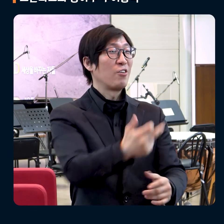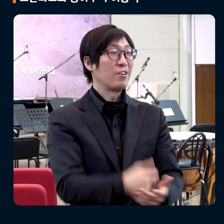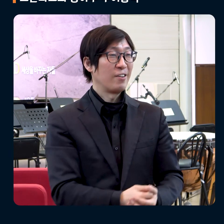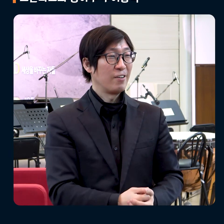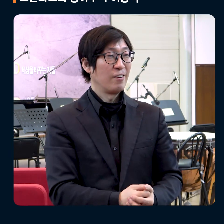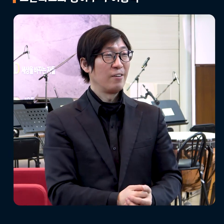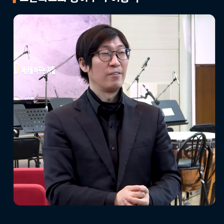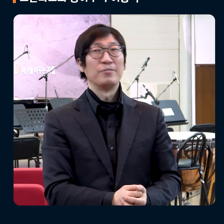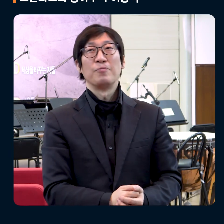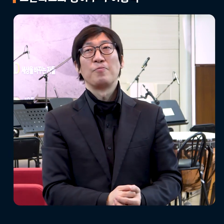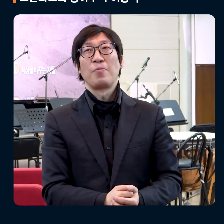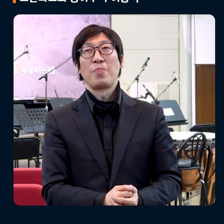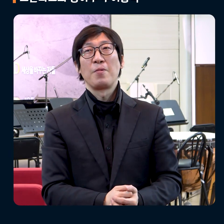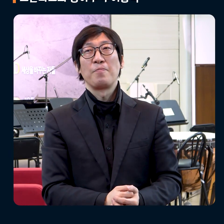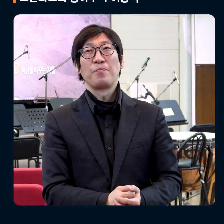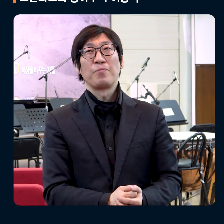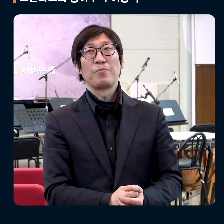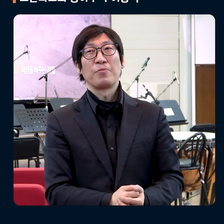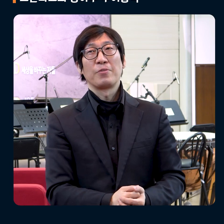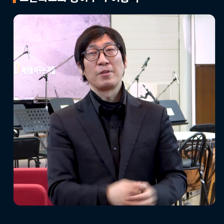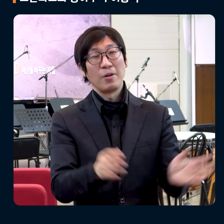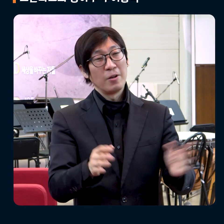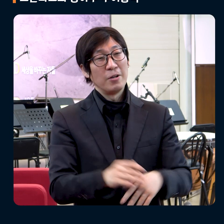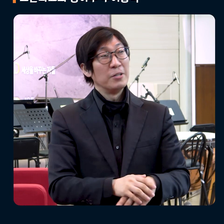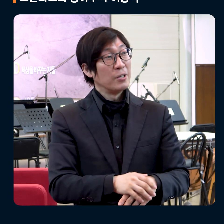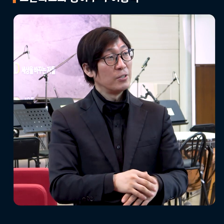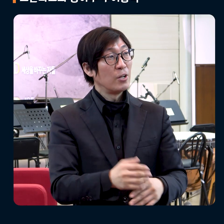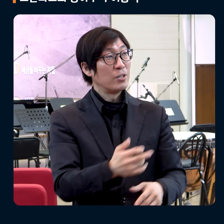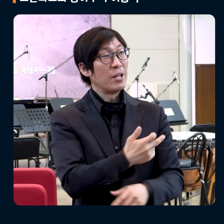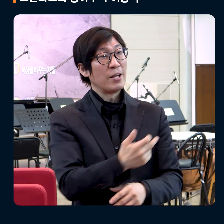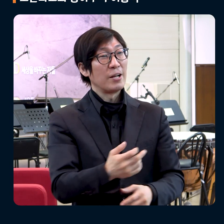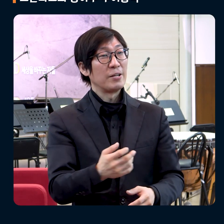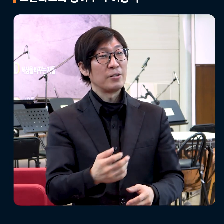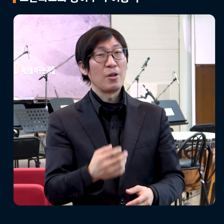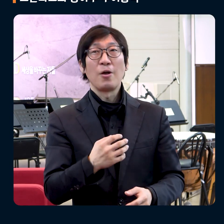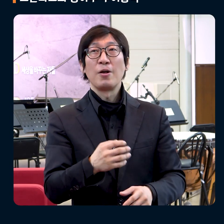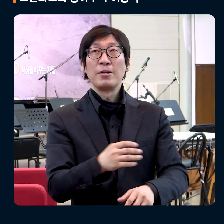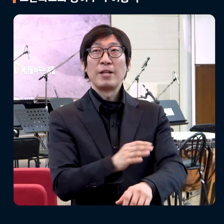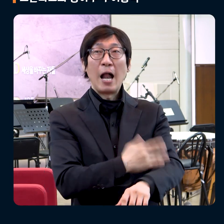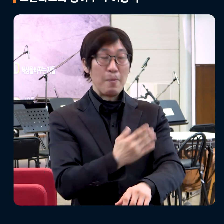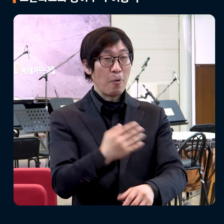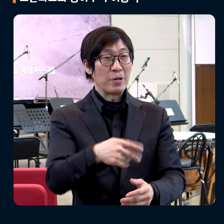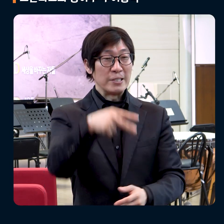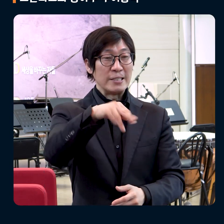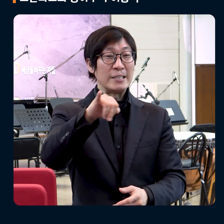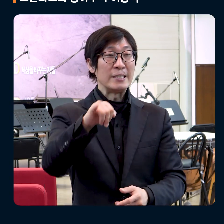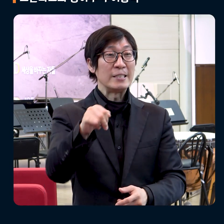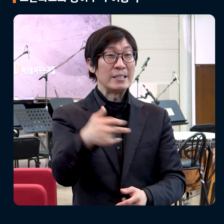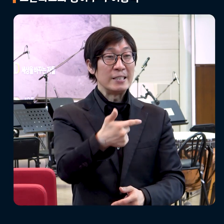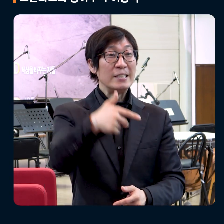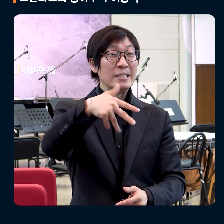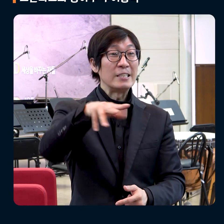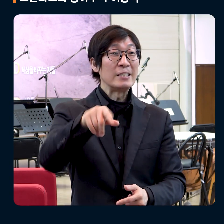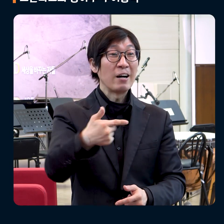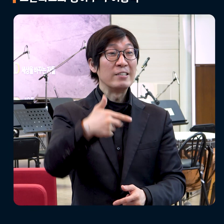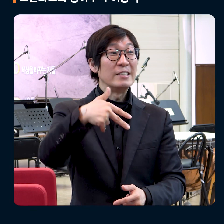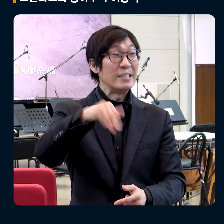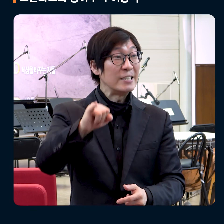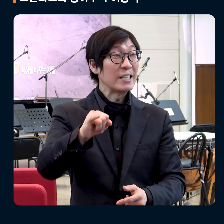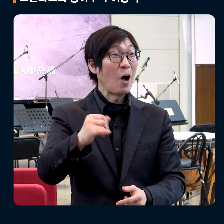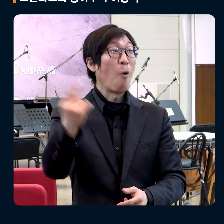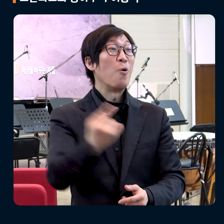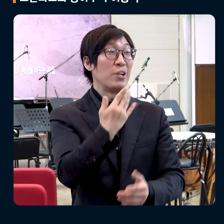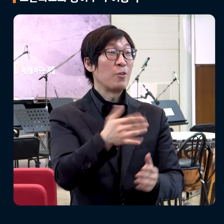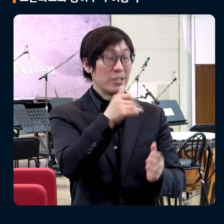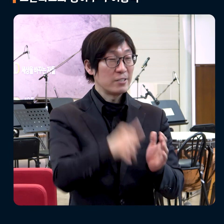교회가 부흥하면 여러분 신천지 들어와요. 여기 혹시 신천지 있으면은 자수해서 제 방으로 오시기 바라요.